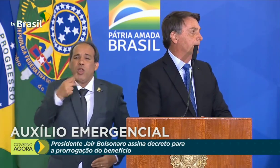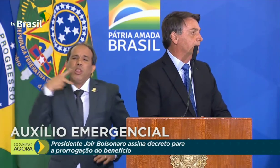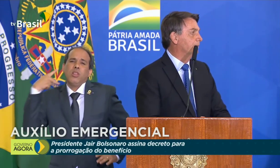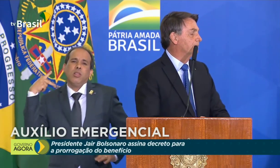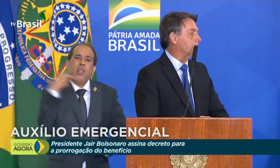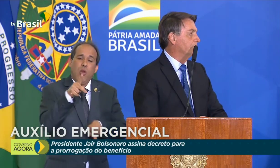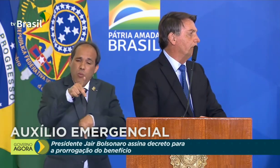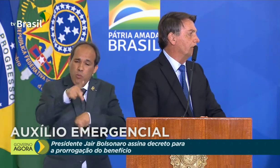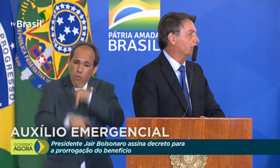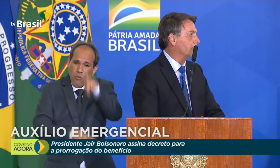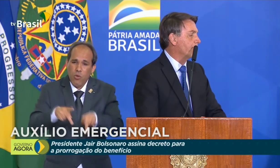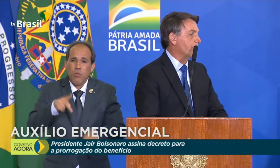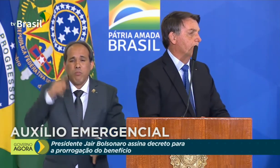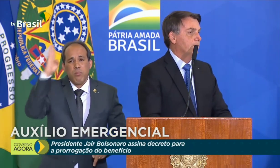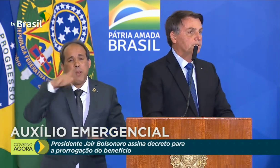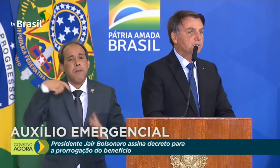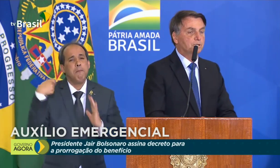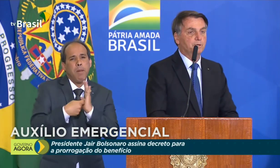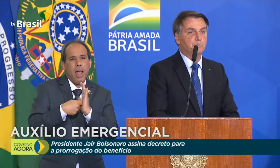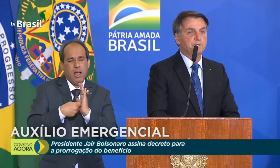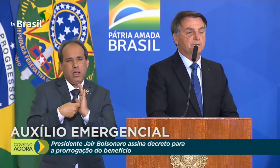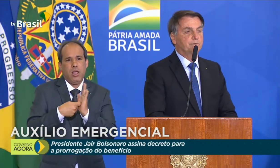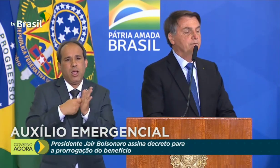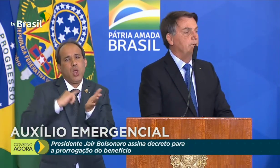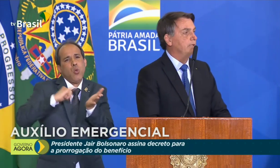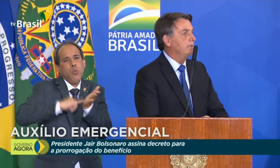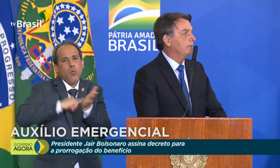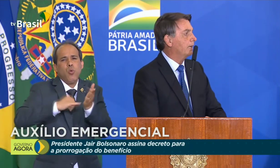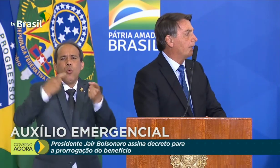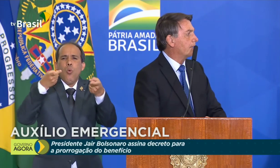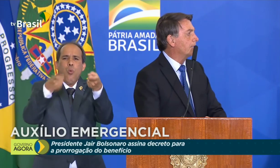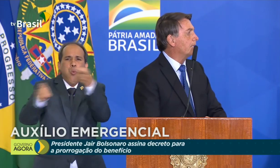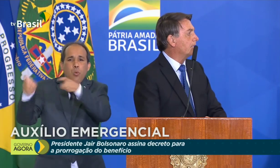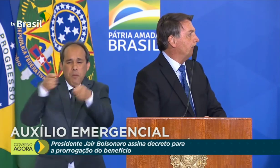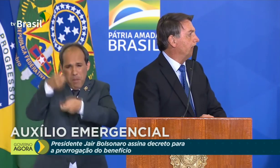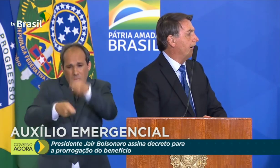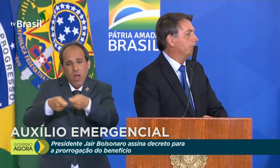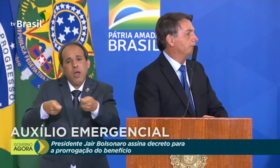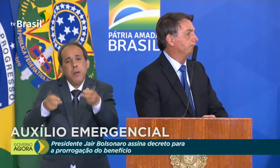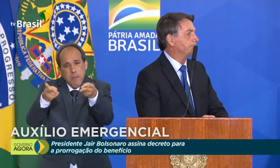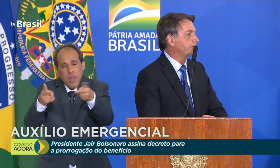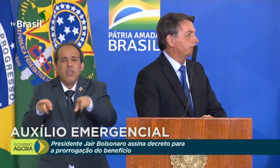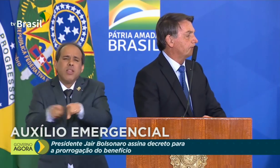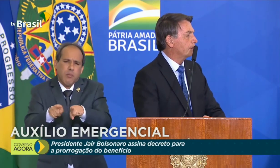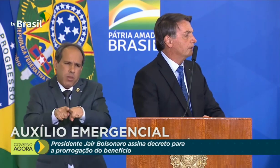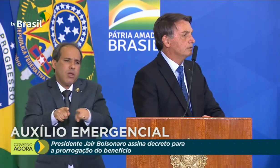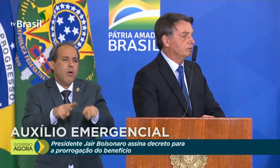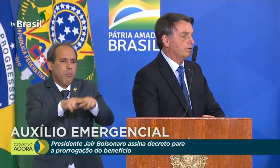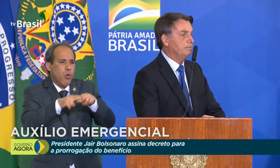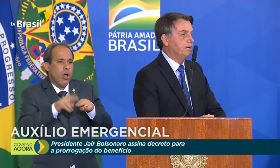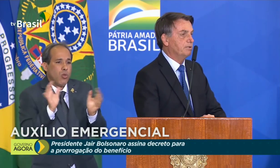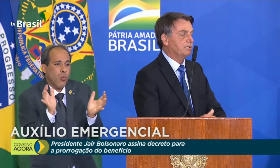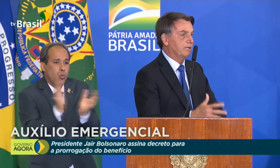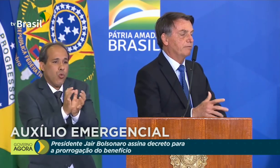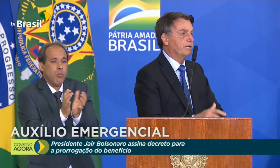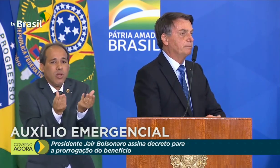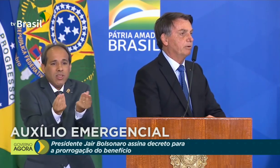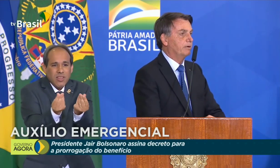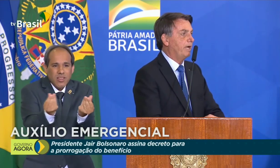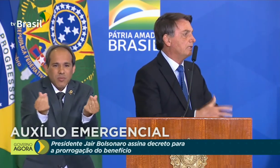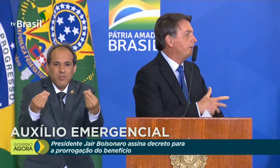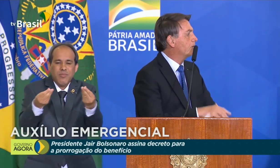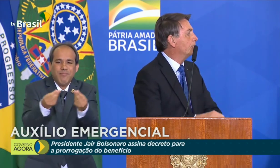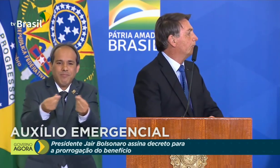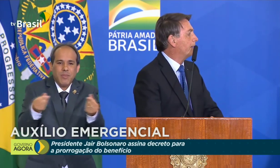brasileiros que pagamos impostos. Isso só foi possível graças à sensibilidade de nosso ministro, na frente